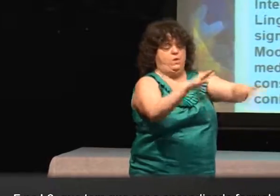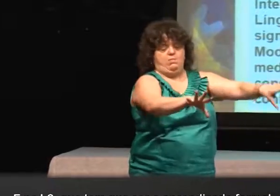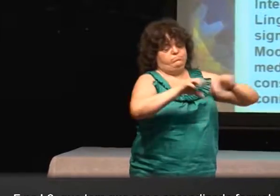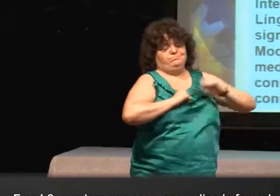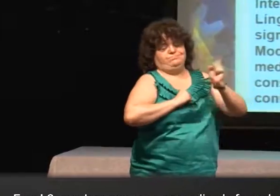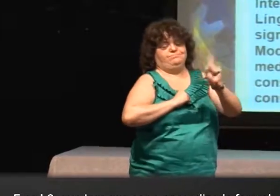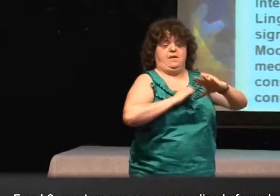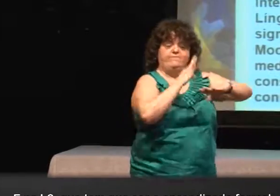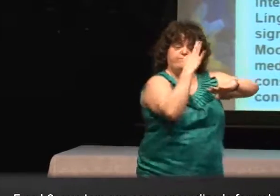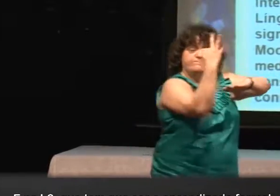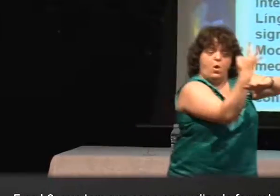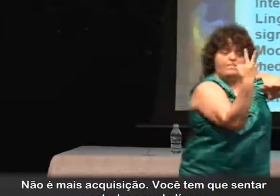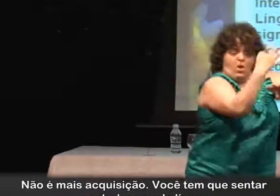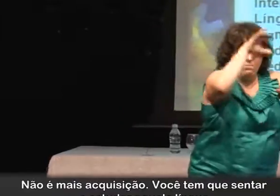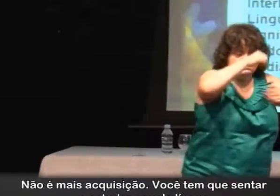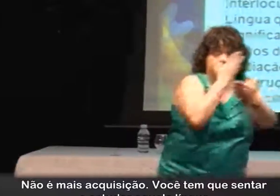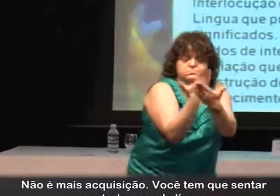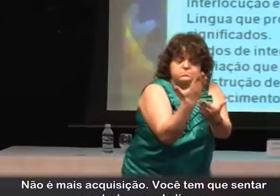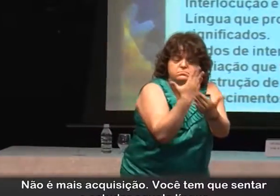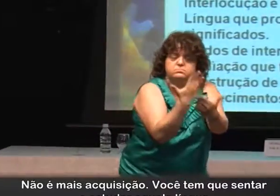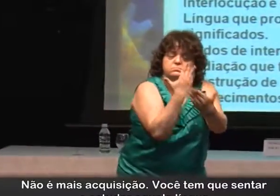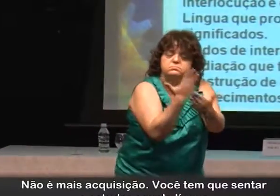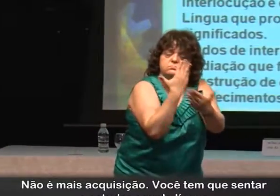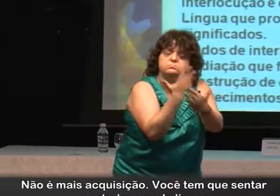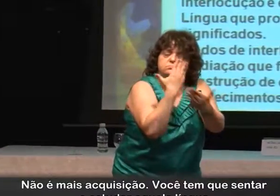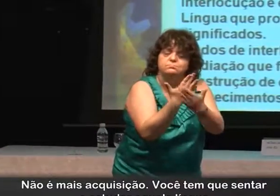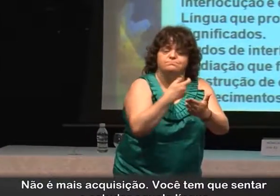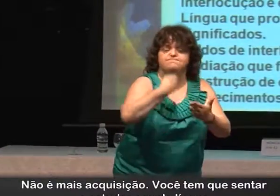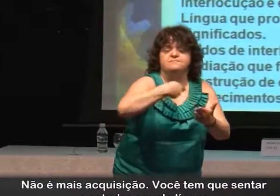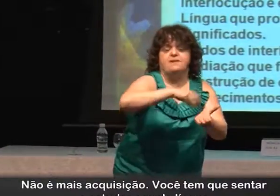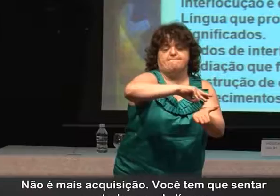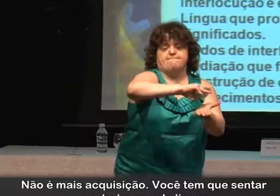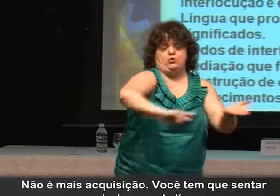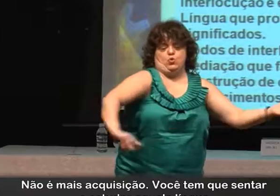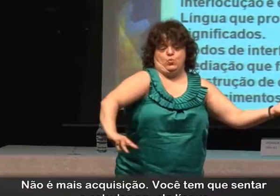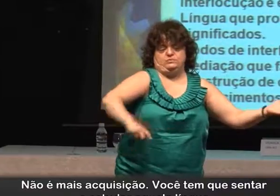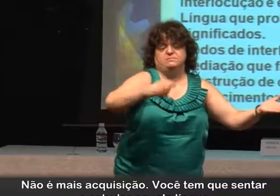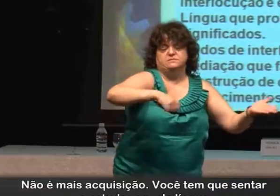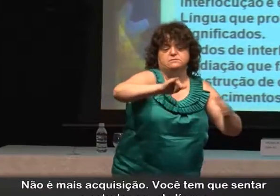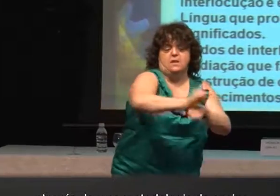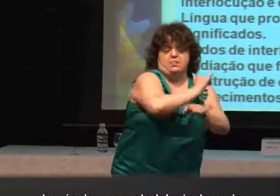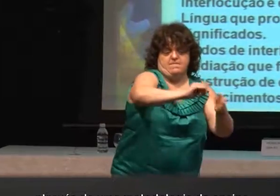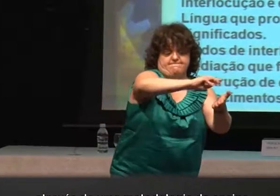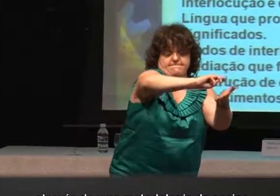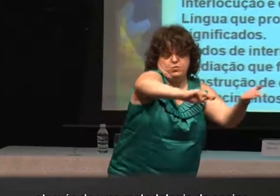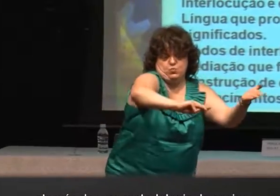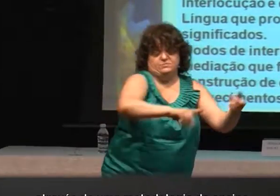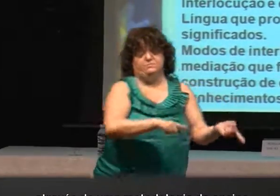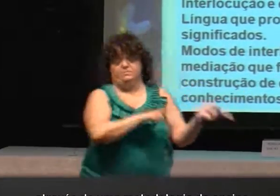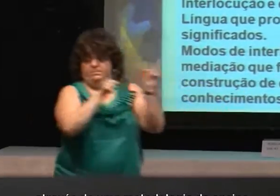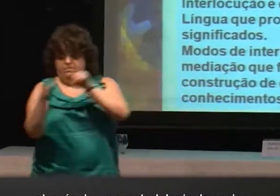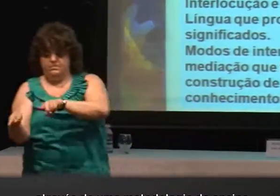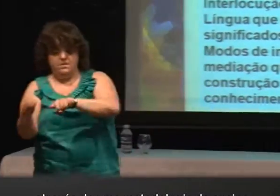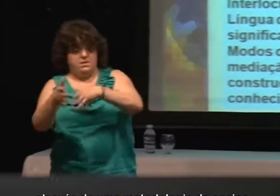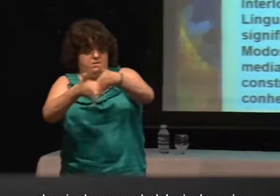o aprendizado formal, já não é mais aquisição, você tem que sentar e estudar aquela língua através de uma metodologia de ensino